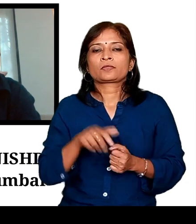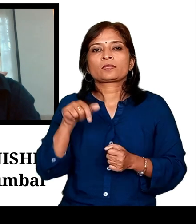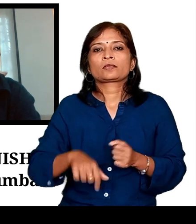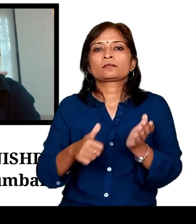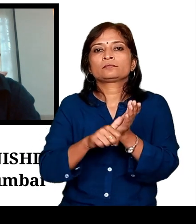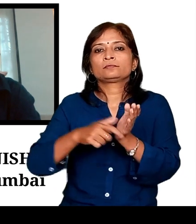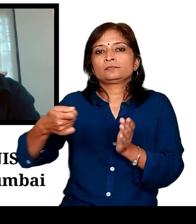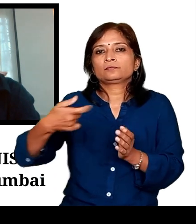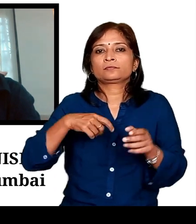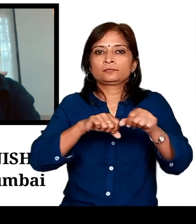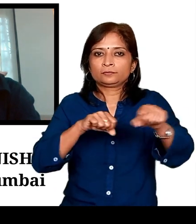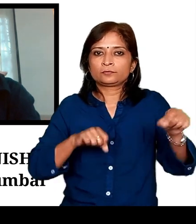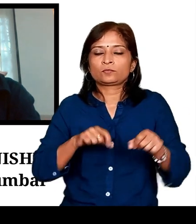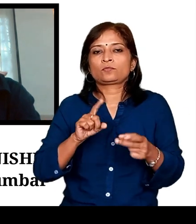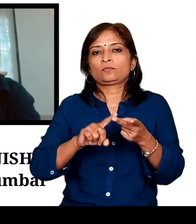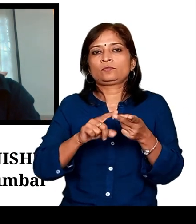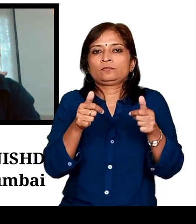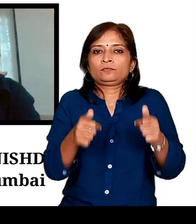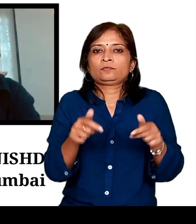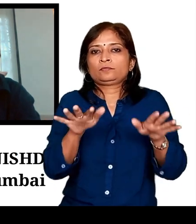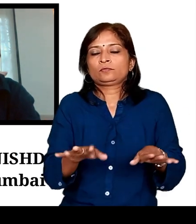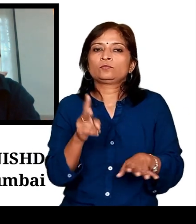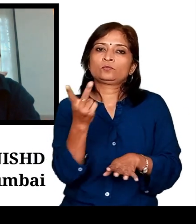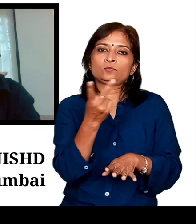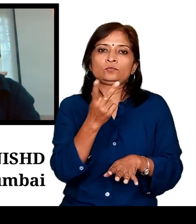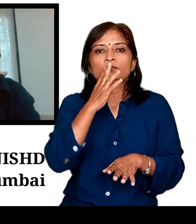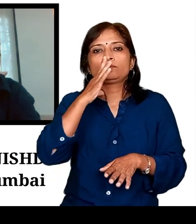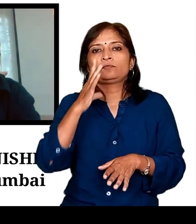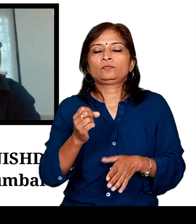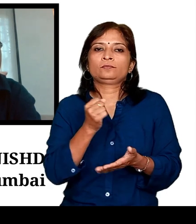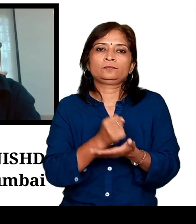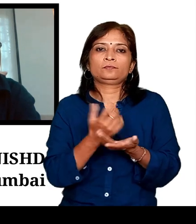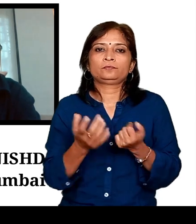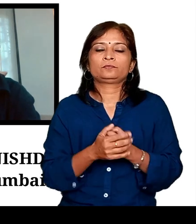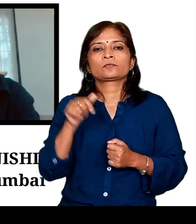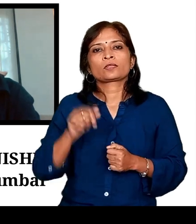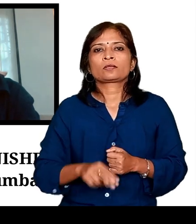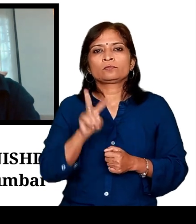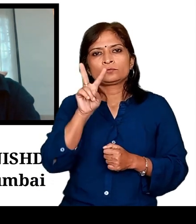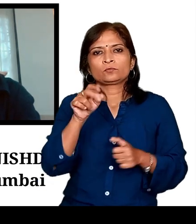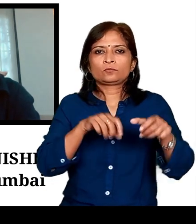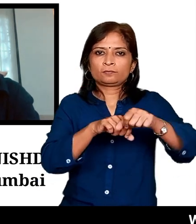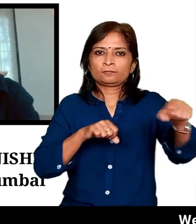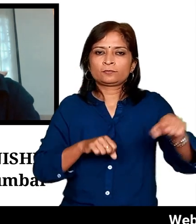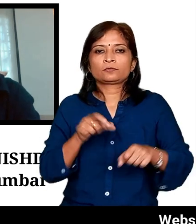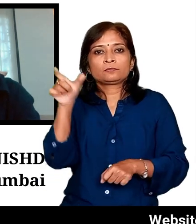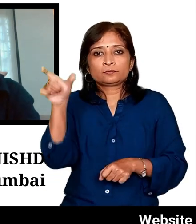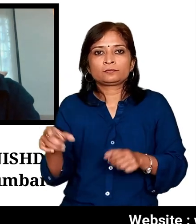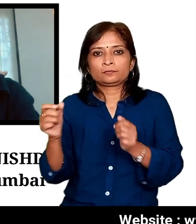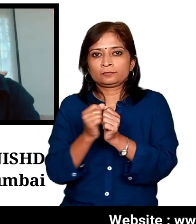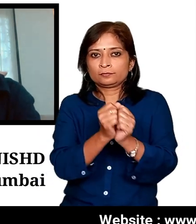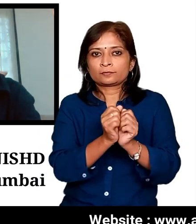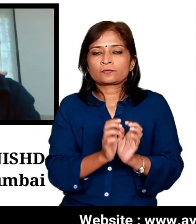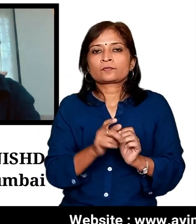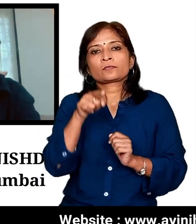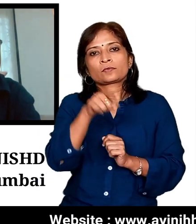इनकम सर्टिफिकेट और आधार कार्ड, ये दो डॉक्यूमेंट बहुत मस्ट है। तो ये दो डॉक्यूमेंट अगर लेके कोई भी आते हैं हमारे